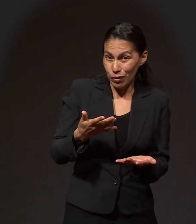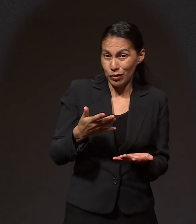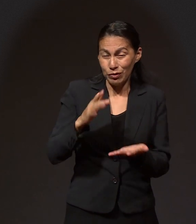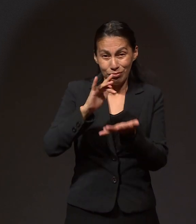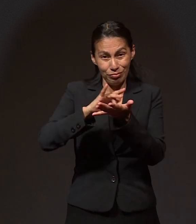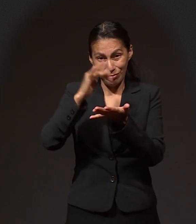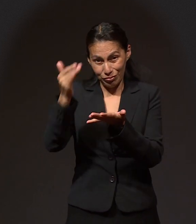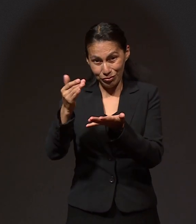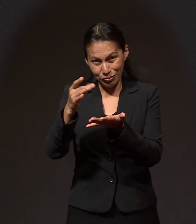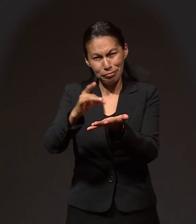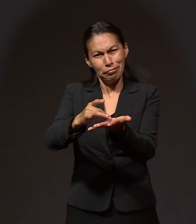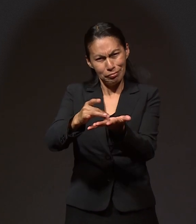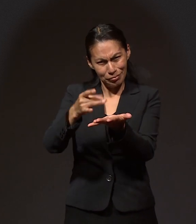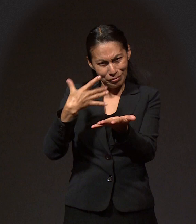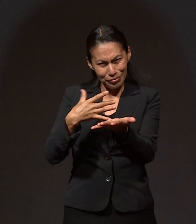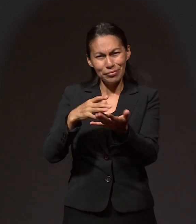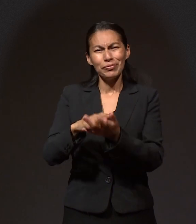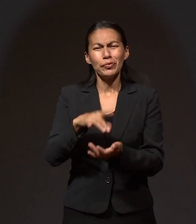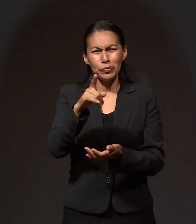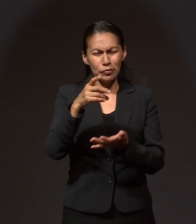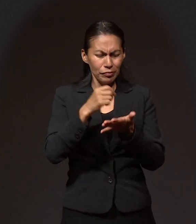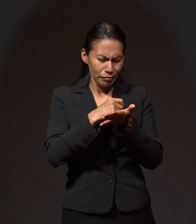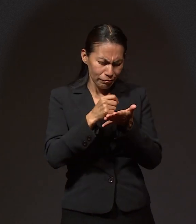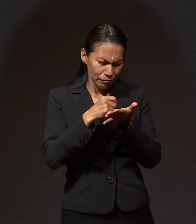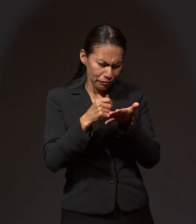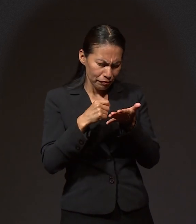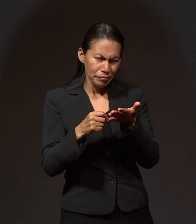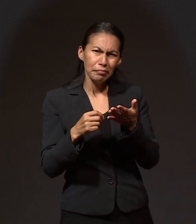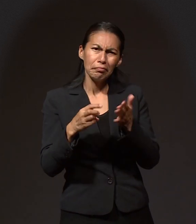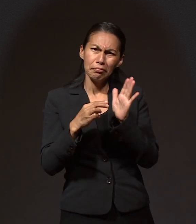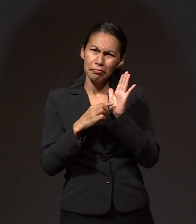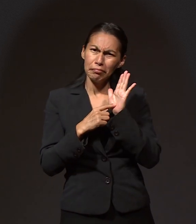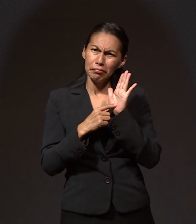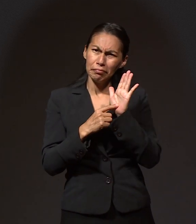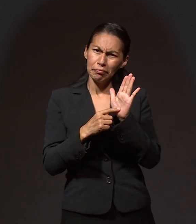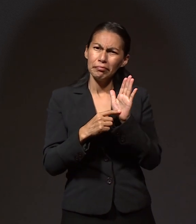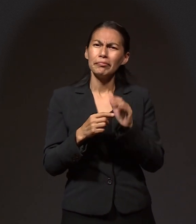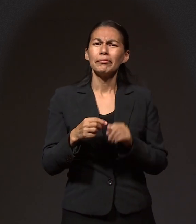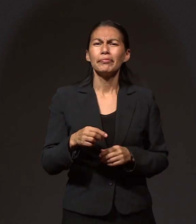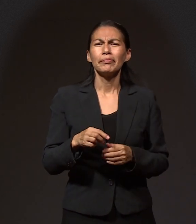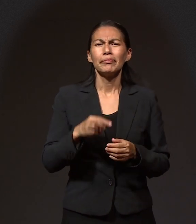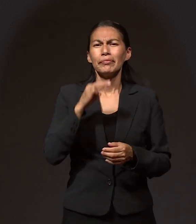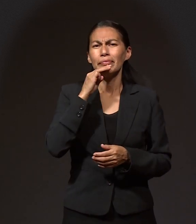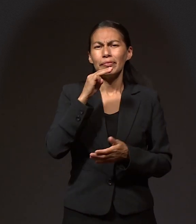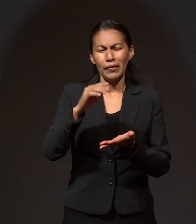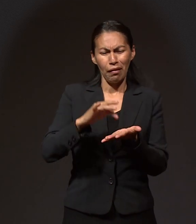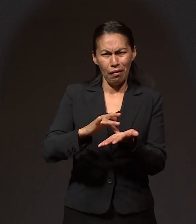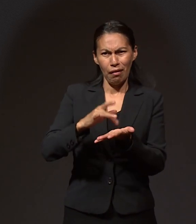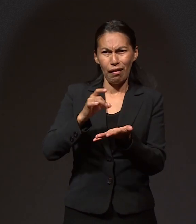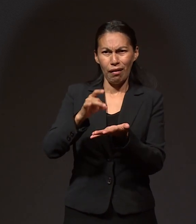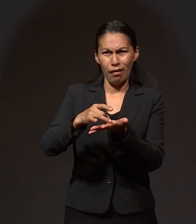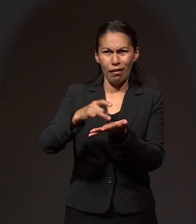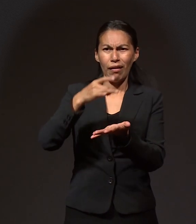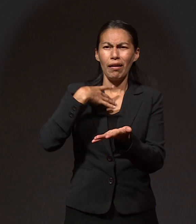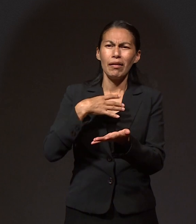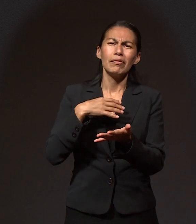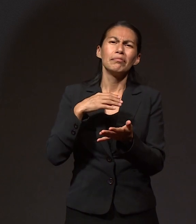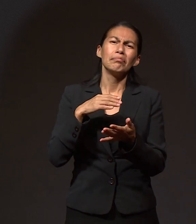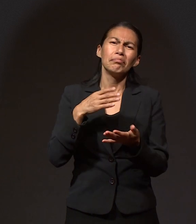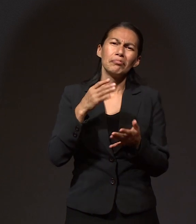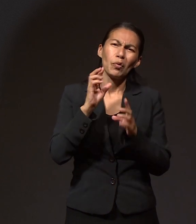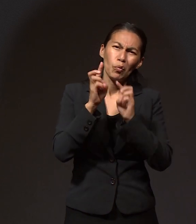dalo a comunicar. Este es el foro. Escribe por qué alabas y